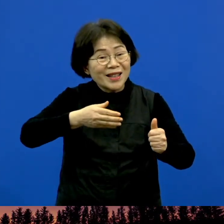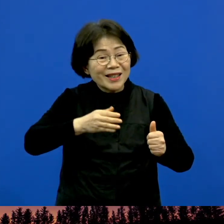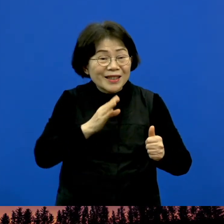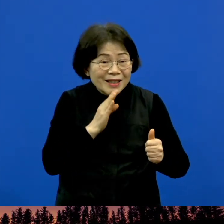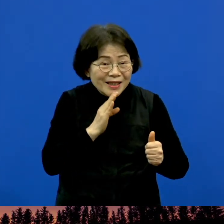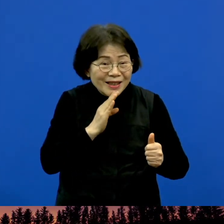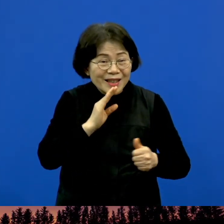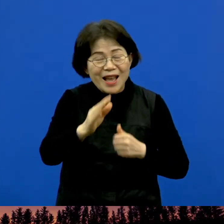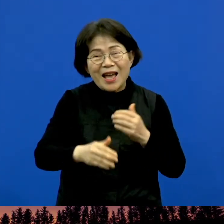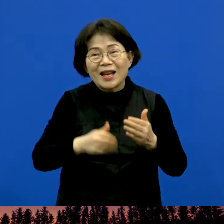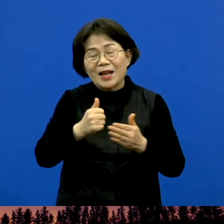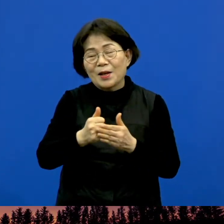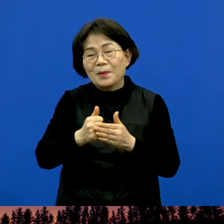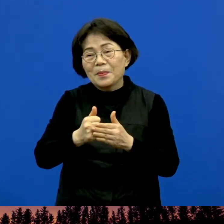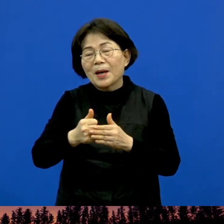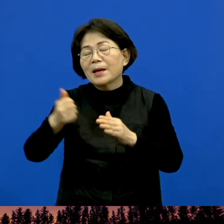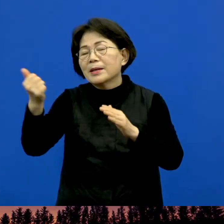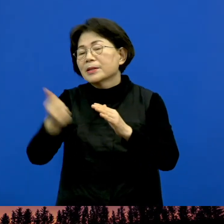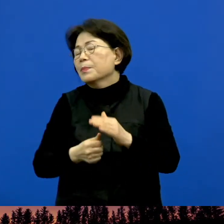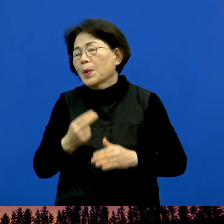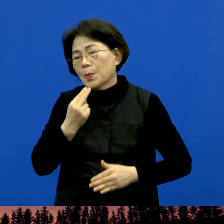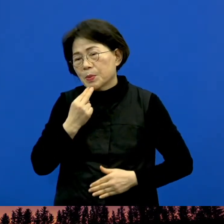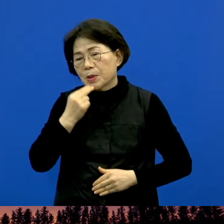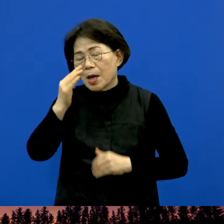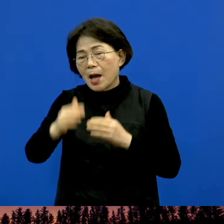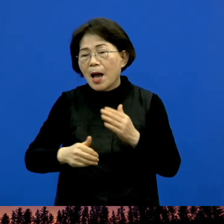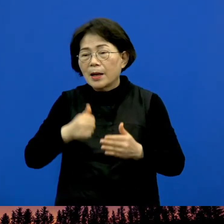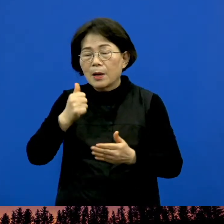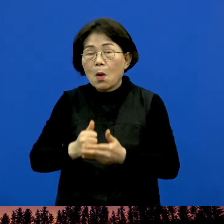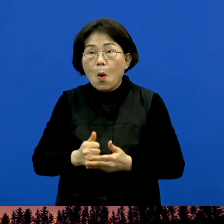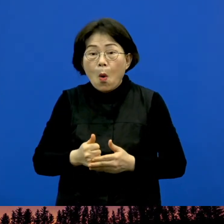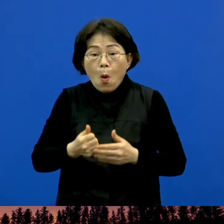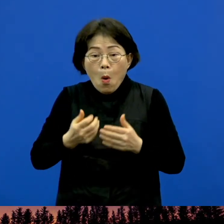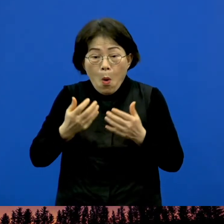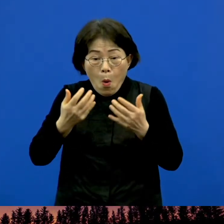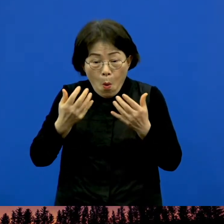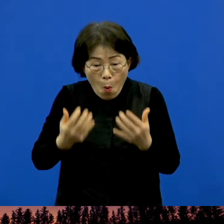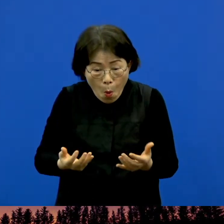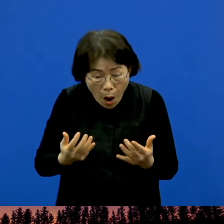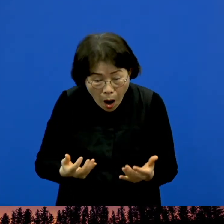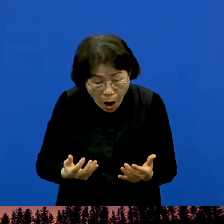근데 하나님에게는 실패가 없어요. 실패가 아니라 탄성을 지르게 하잖아요.